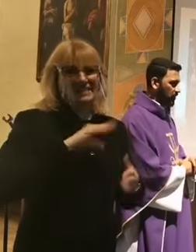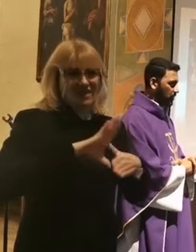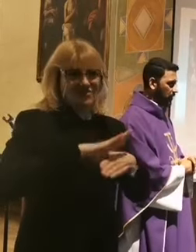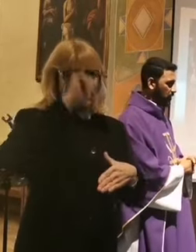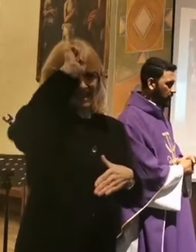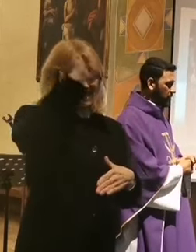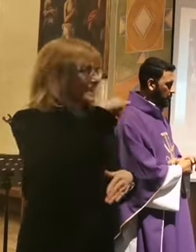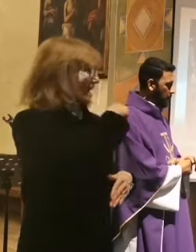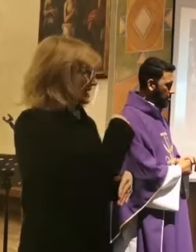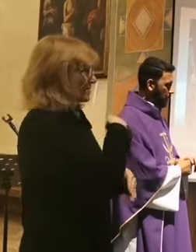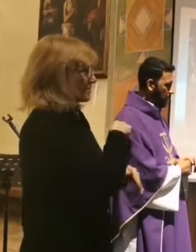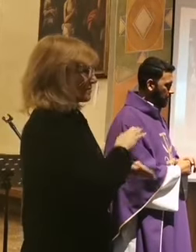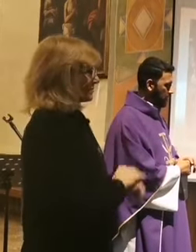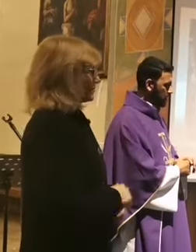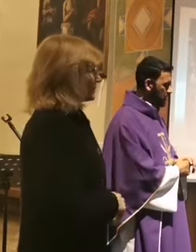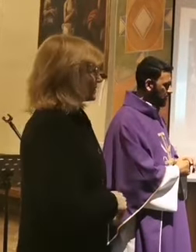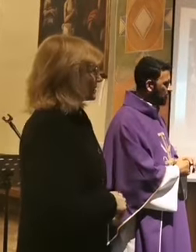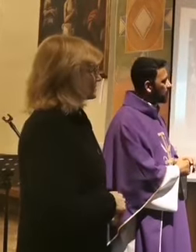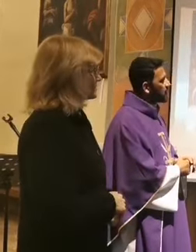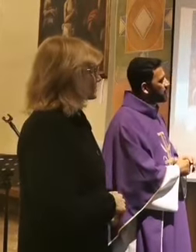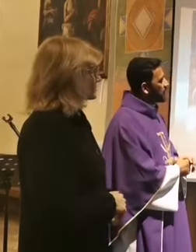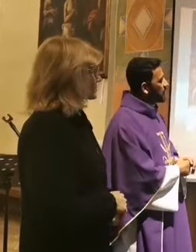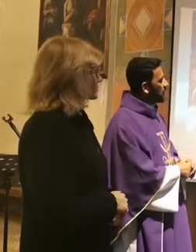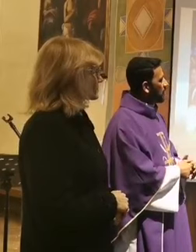ludzi modli się.